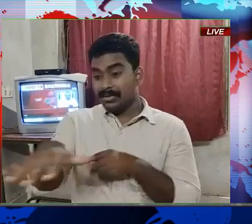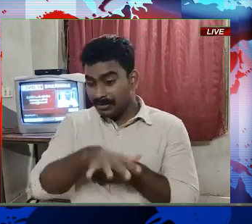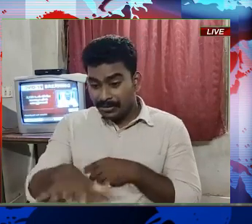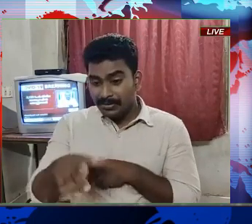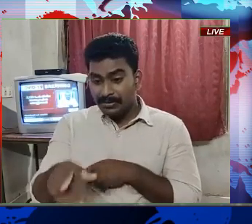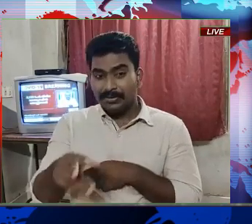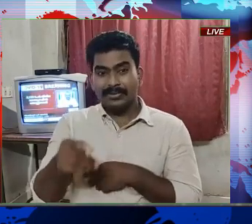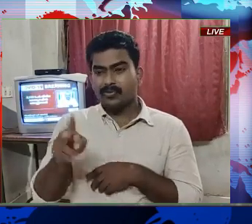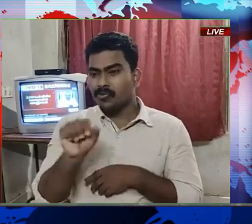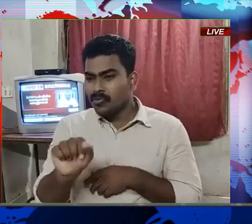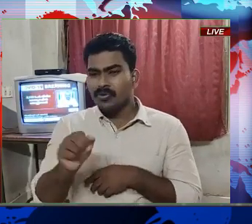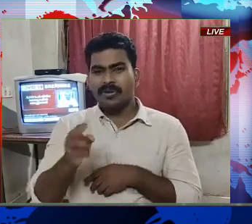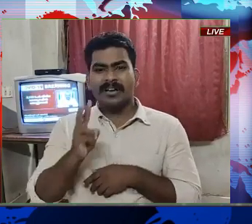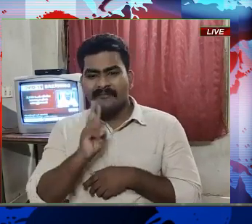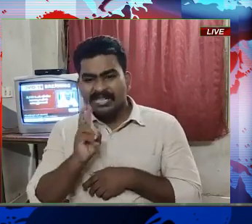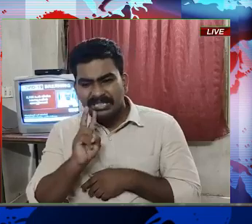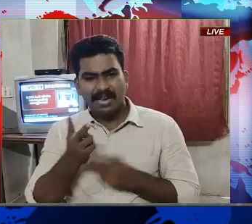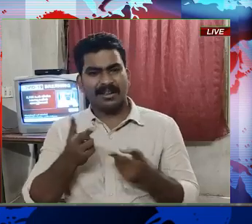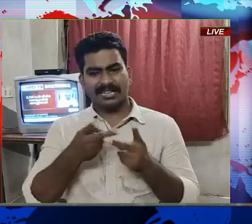ഭക്ഷണ സമയത്ത്